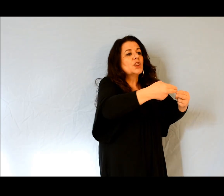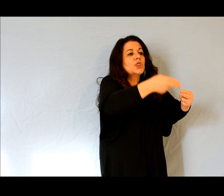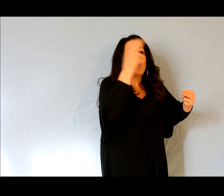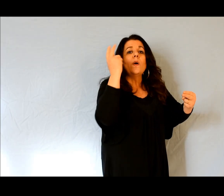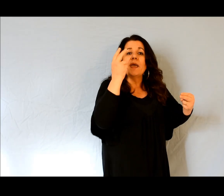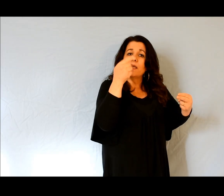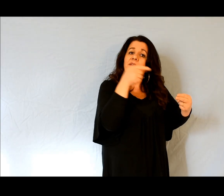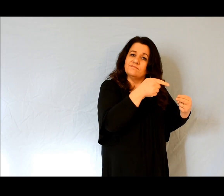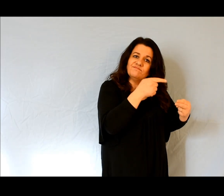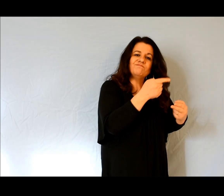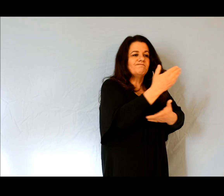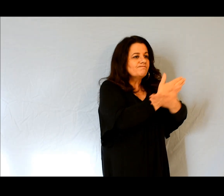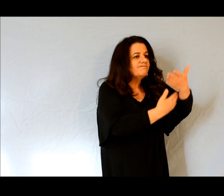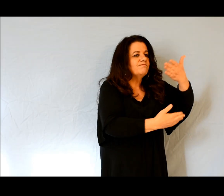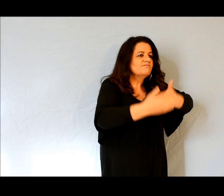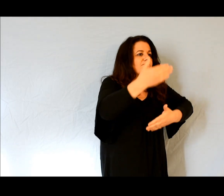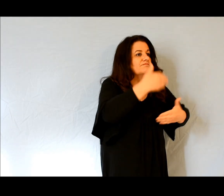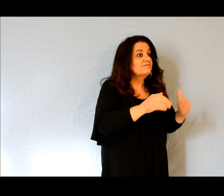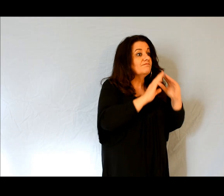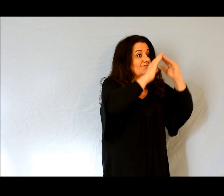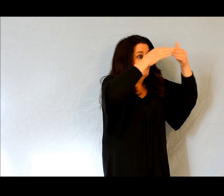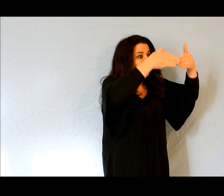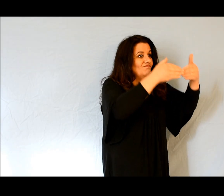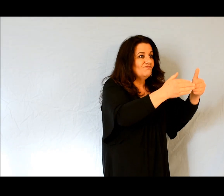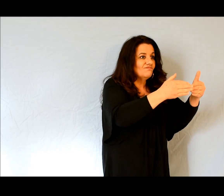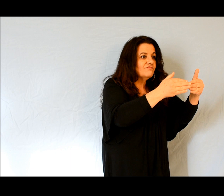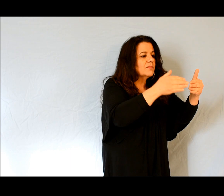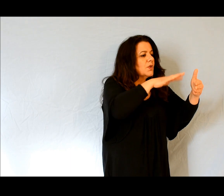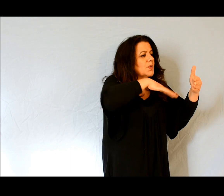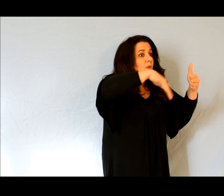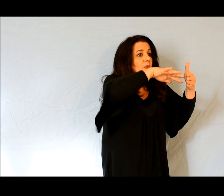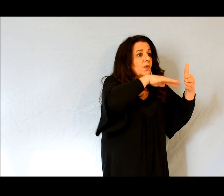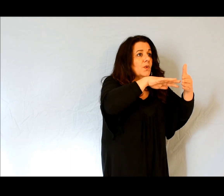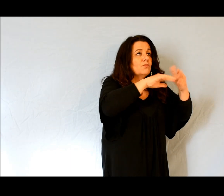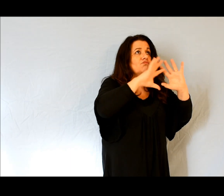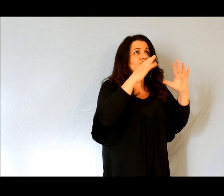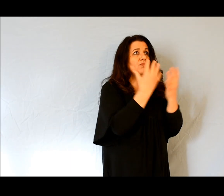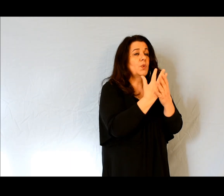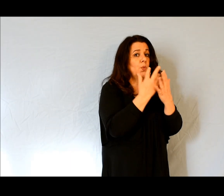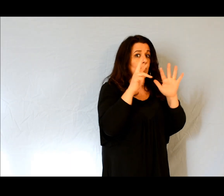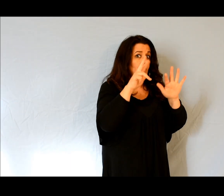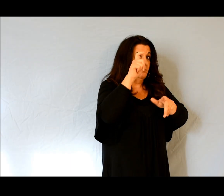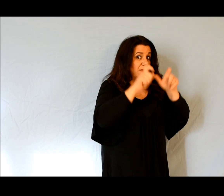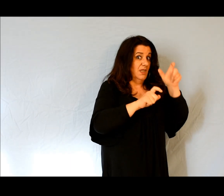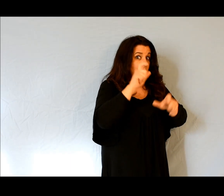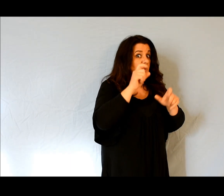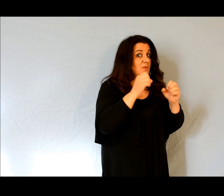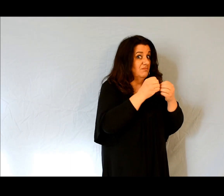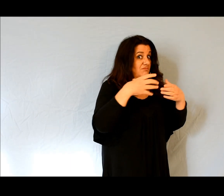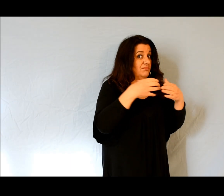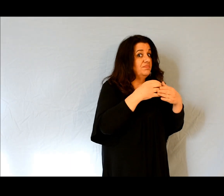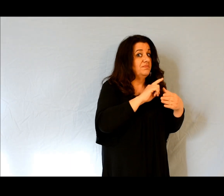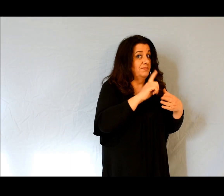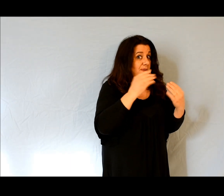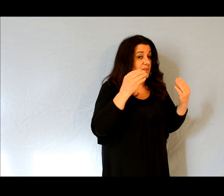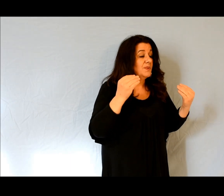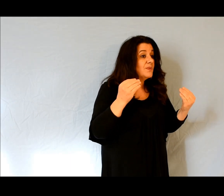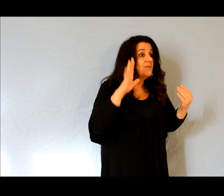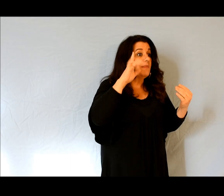nombre en tout h personnes furent sauvé à travers l'eau